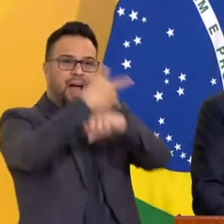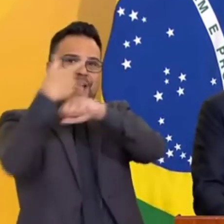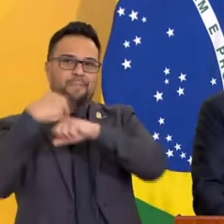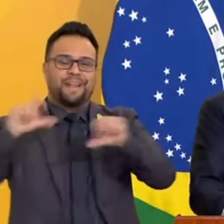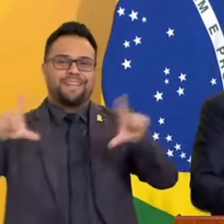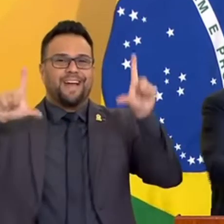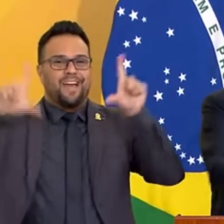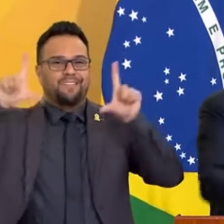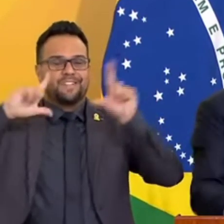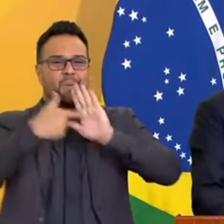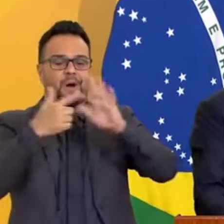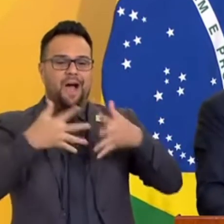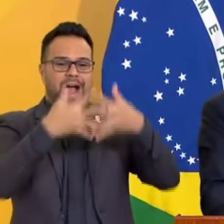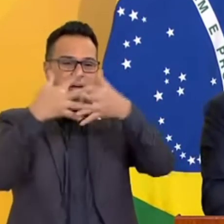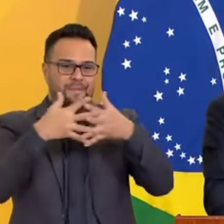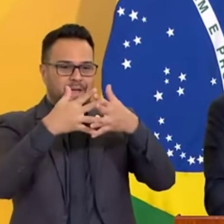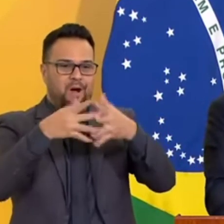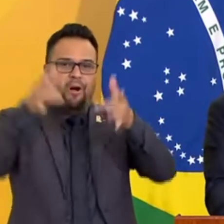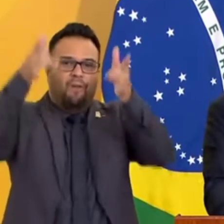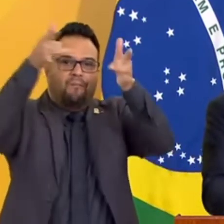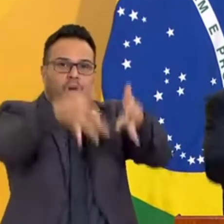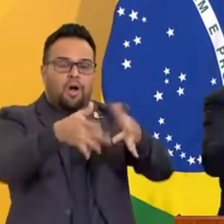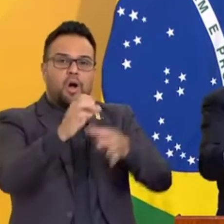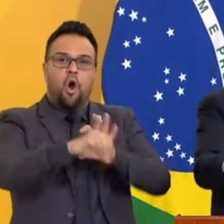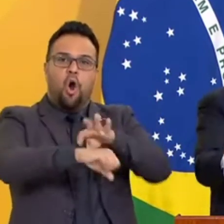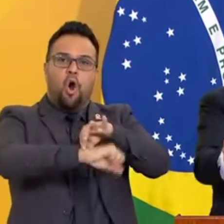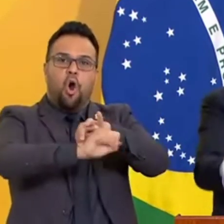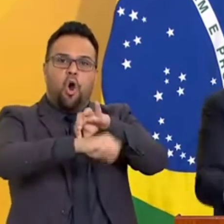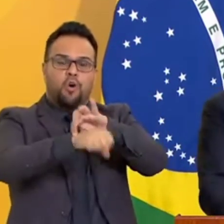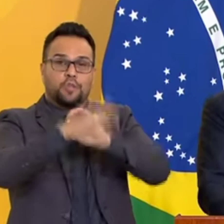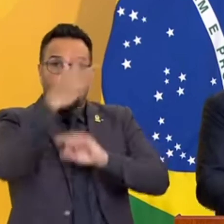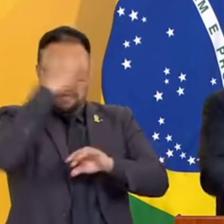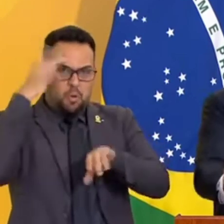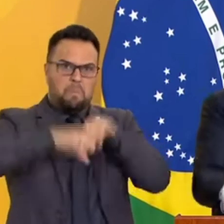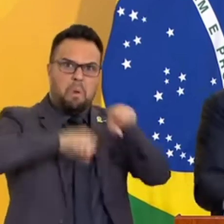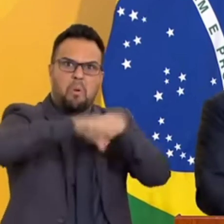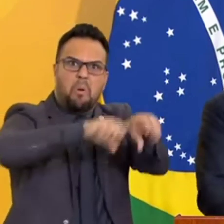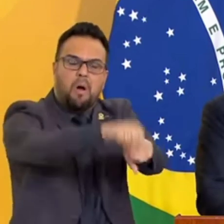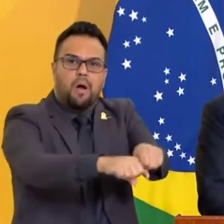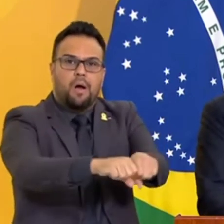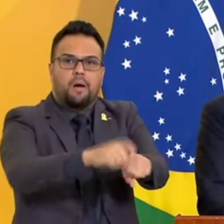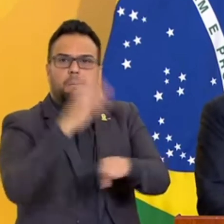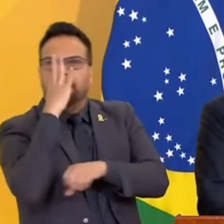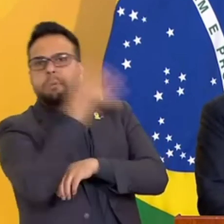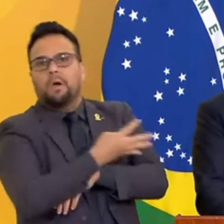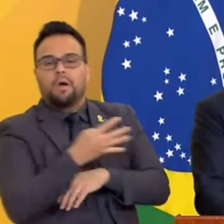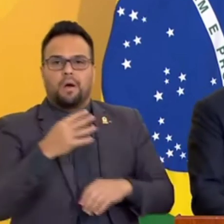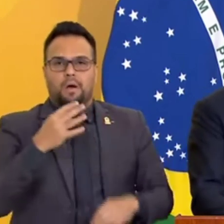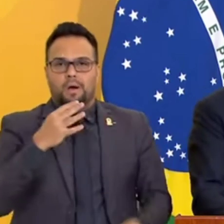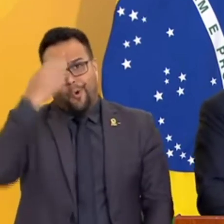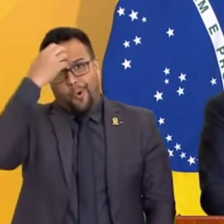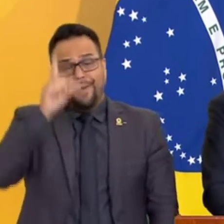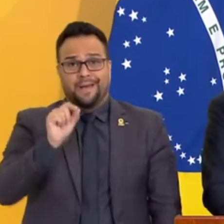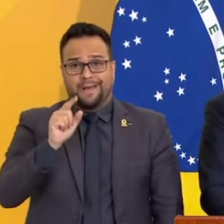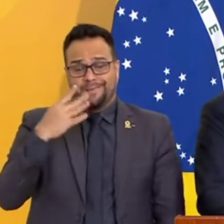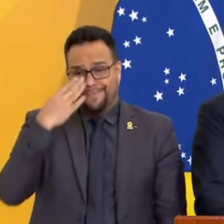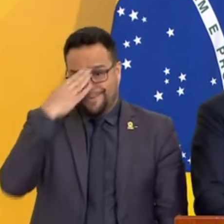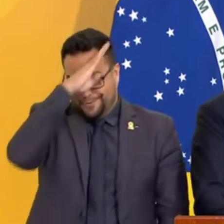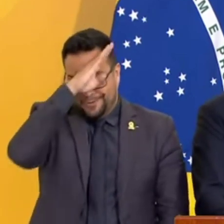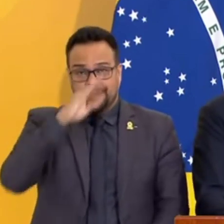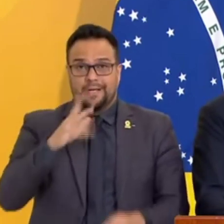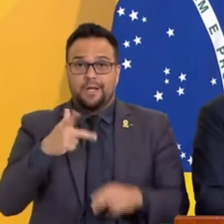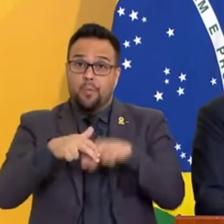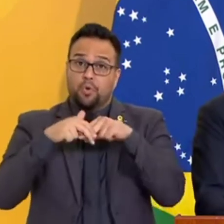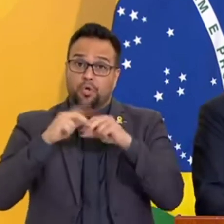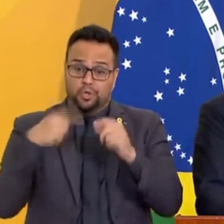rosto né e pessoas pegando os culpa de quem de quem não posso sábado e quanto quer buscar a